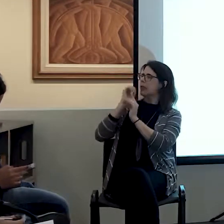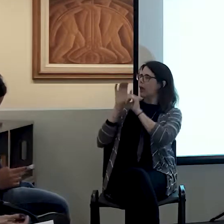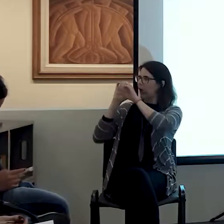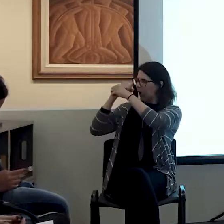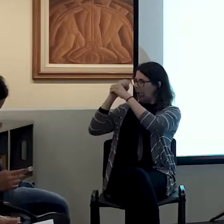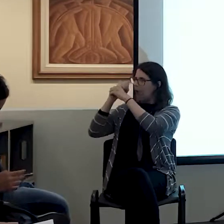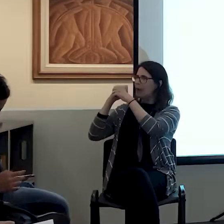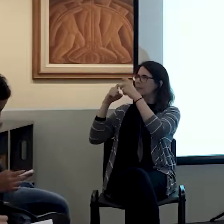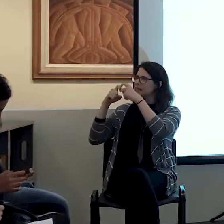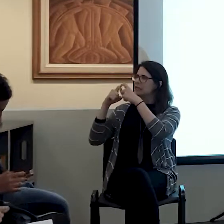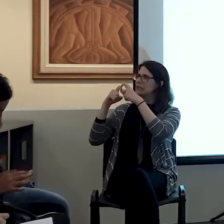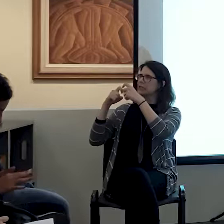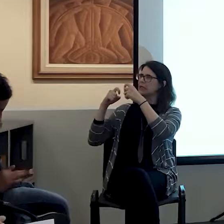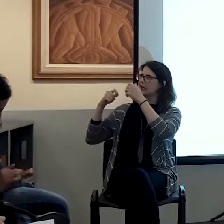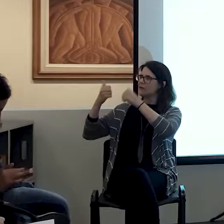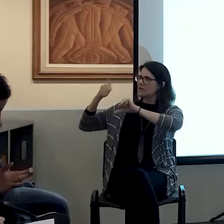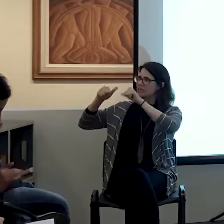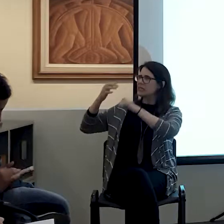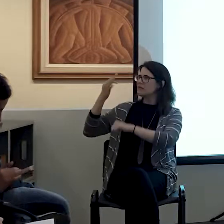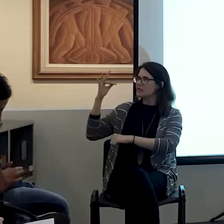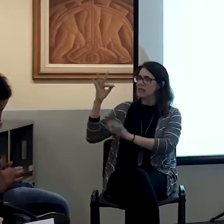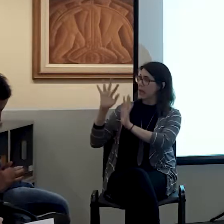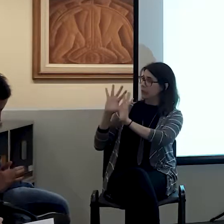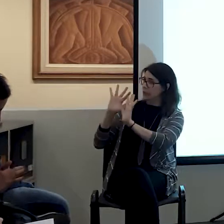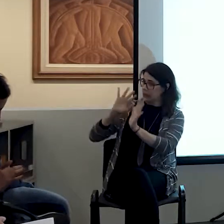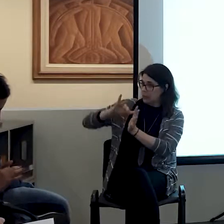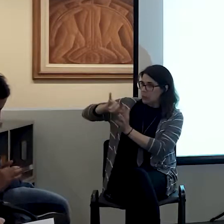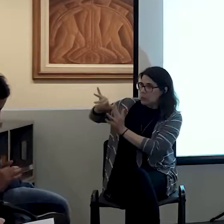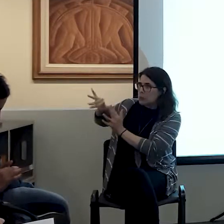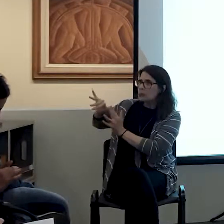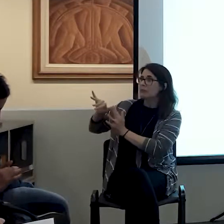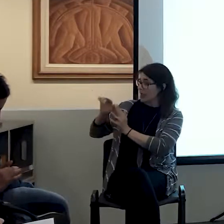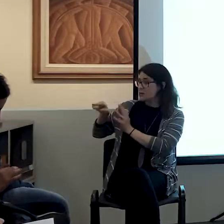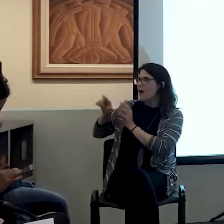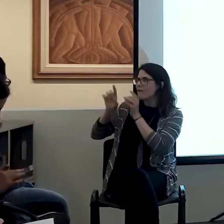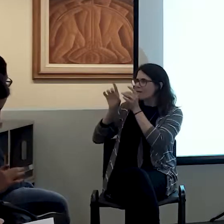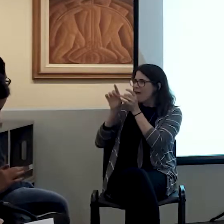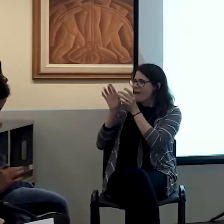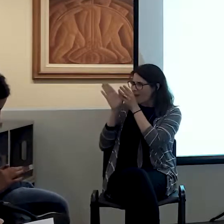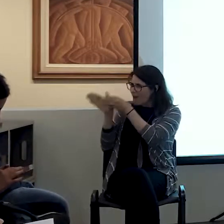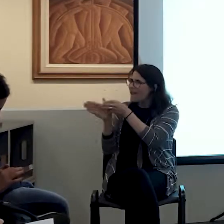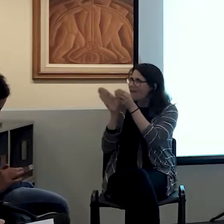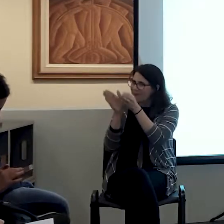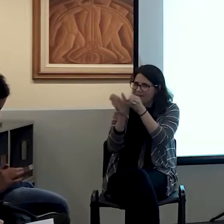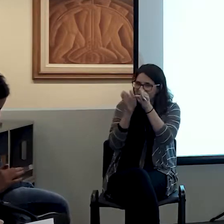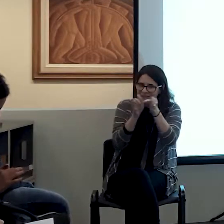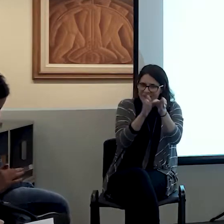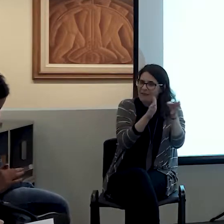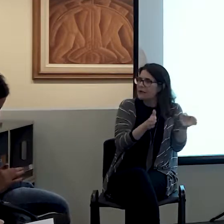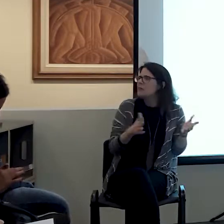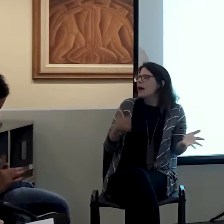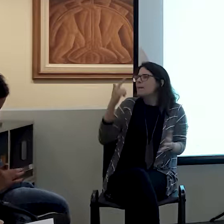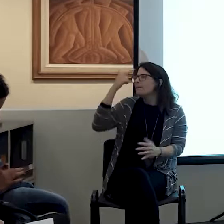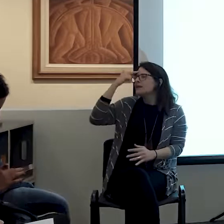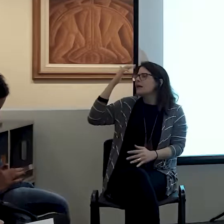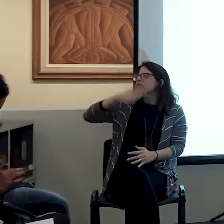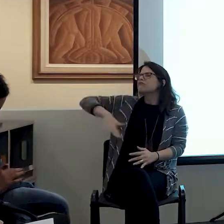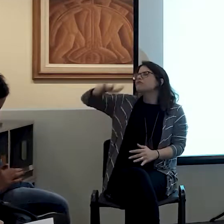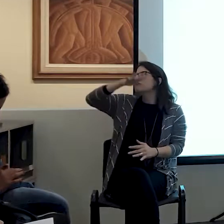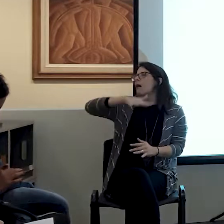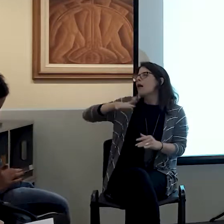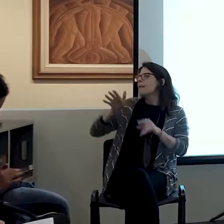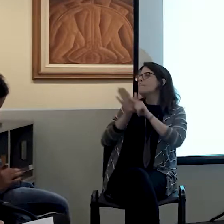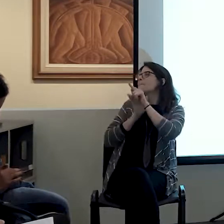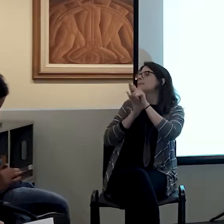medicina, física, esses troços, isso também já é uma especialização, né? Mas a ciência, ou, como diriam